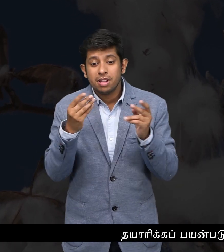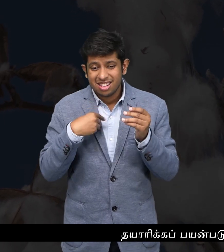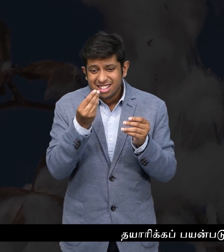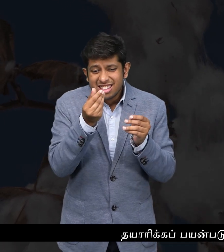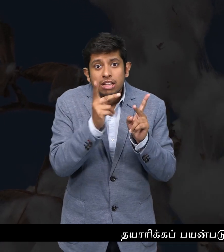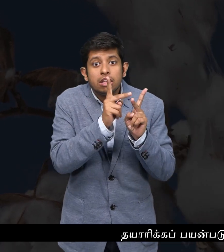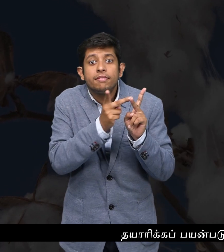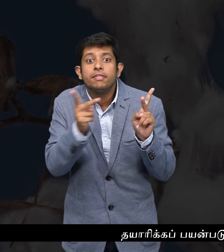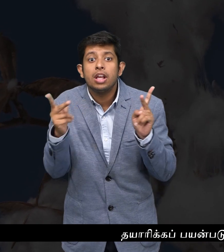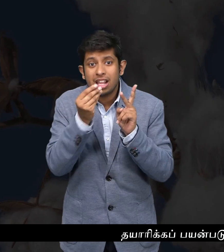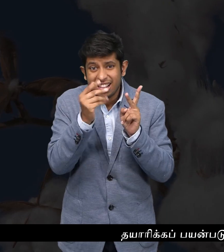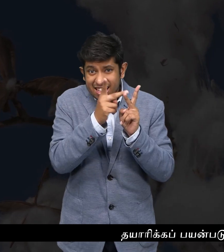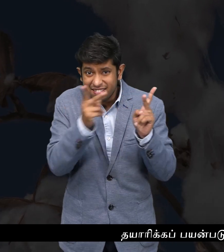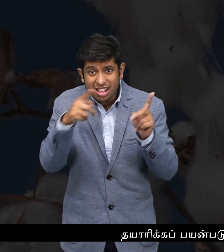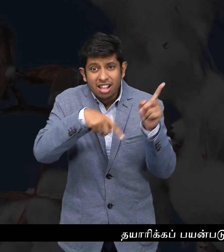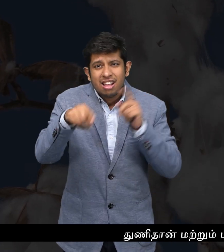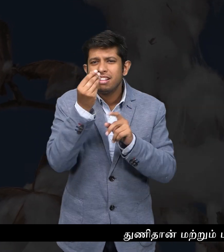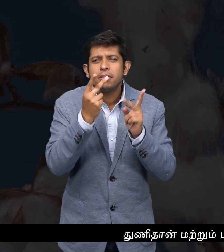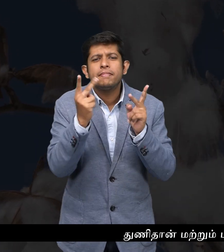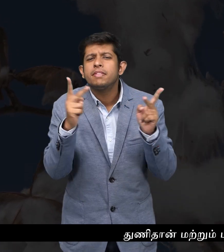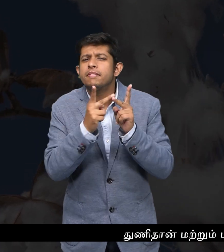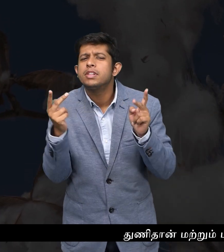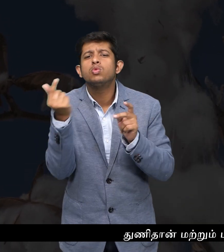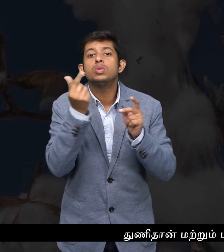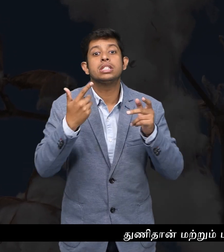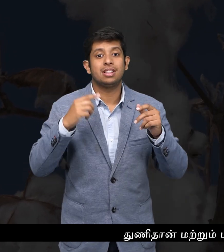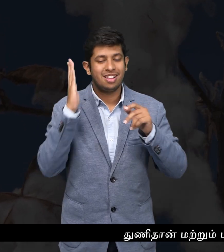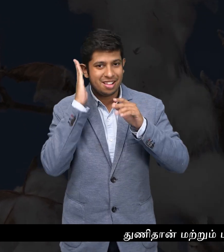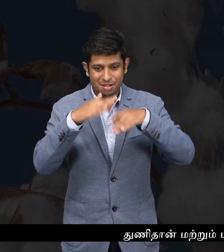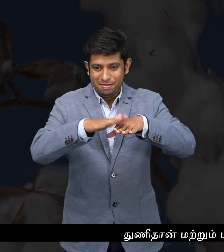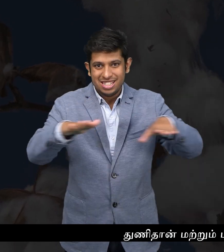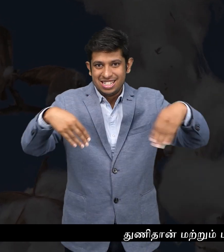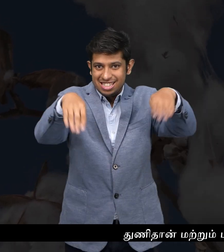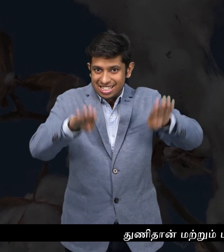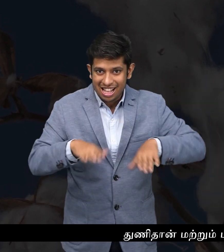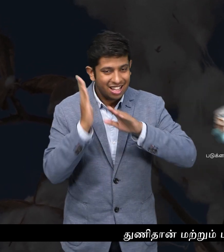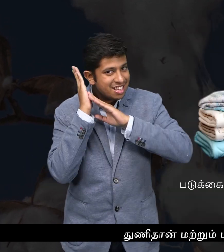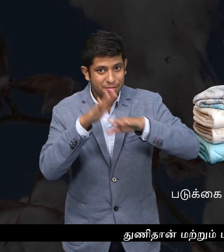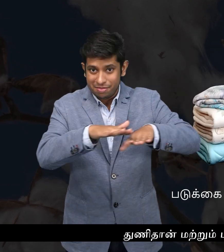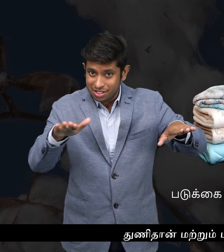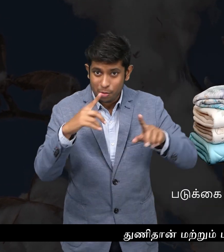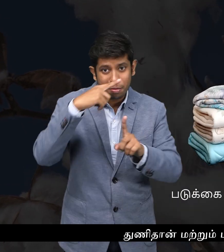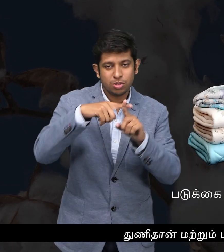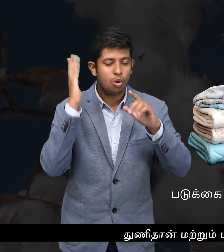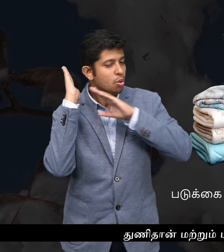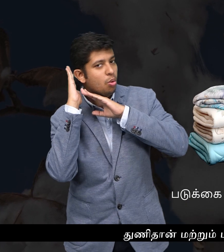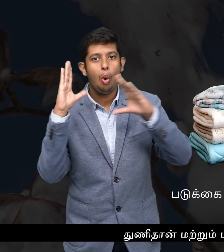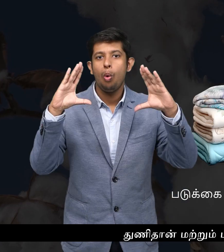தயாரிக்க பயன்படும் பொருட்களும் ஒரு வகை துணிதான் மற்றும் படுக்கை விரிப்புகள் மற்றும்